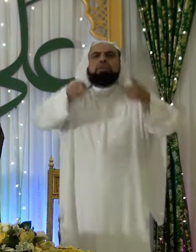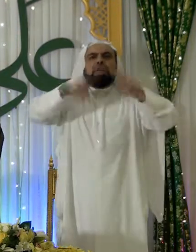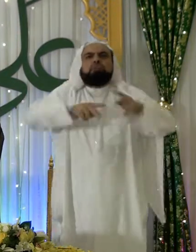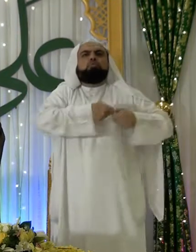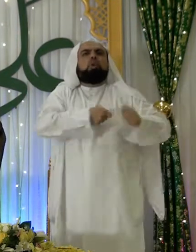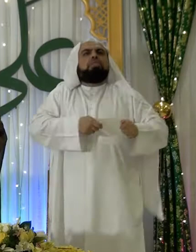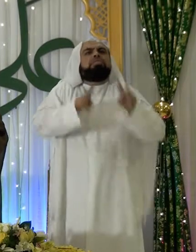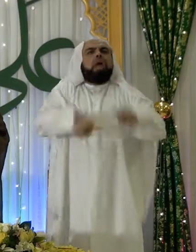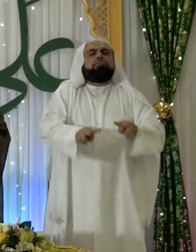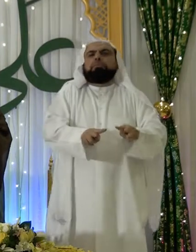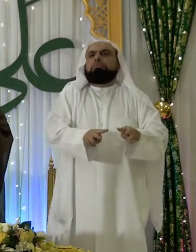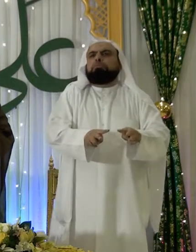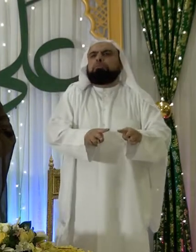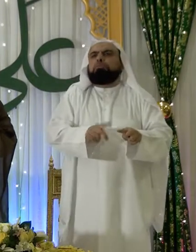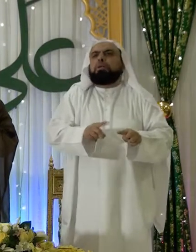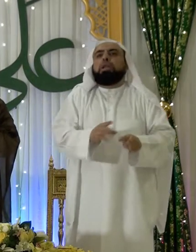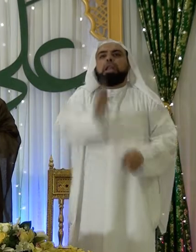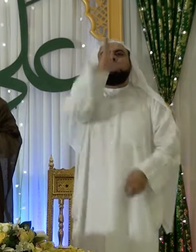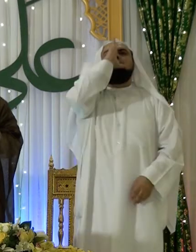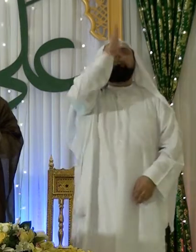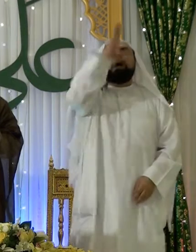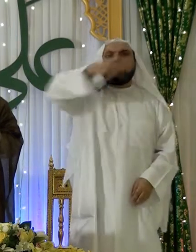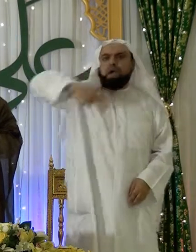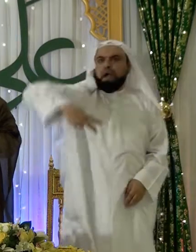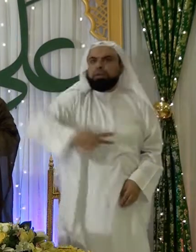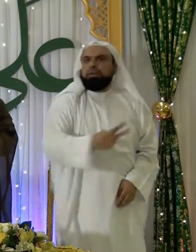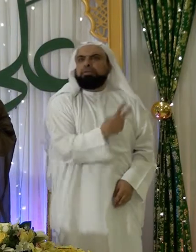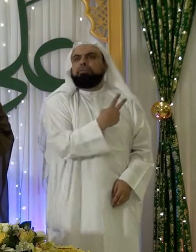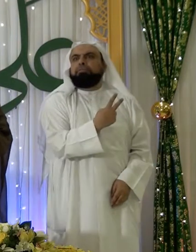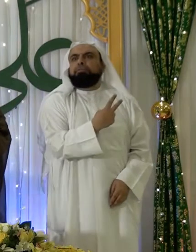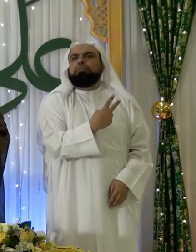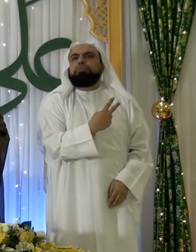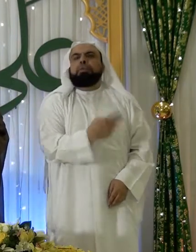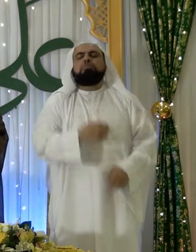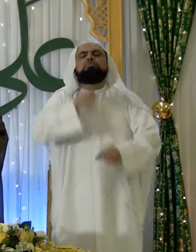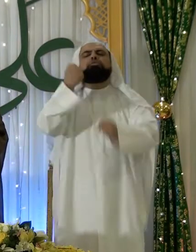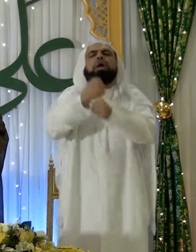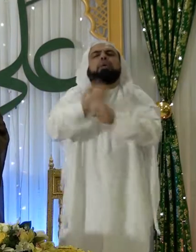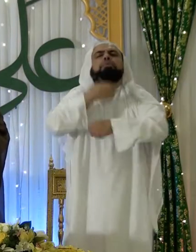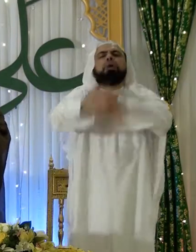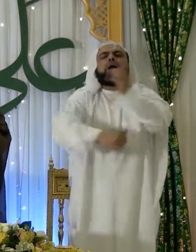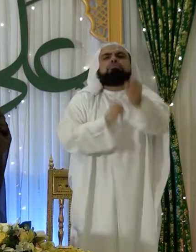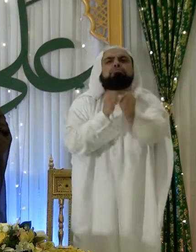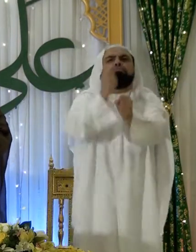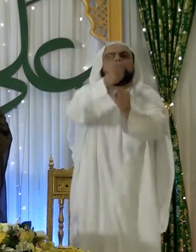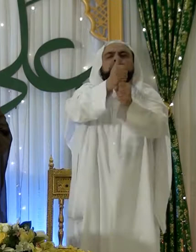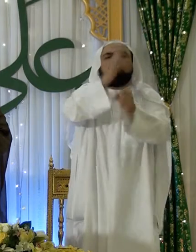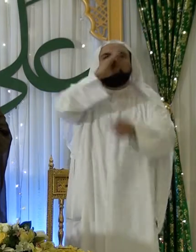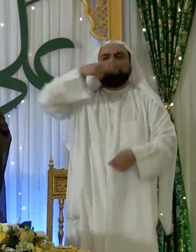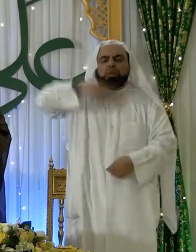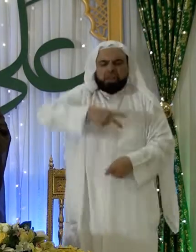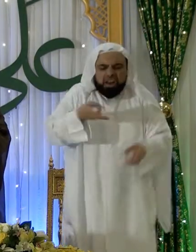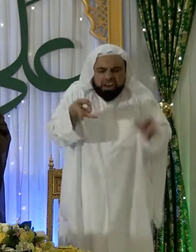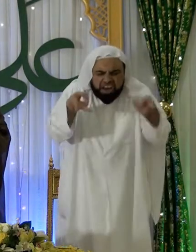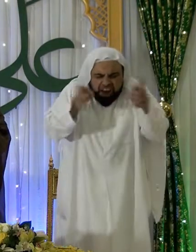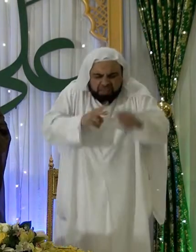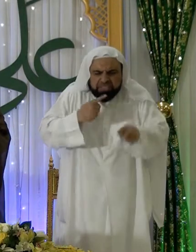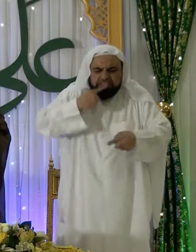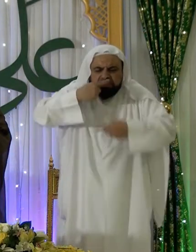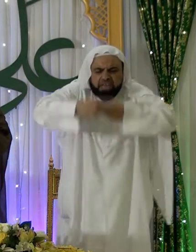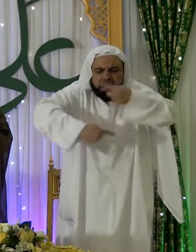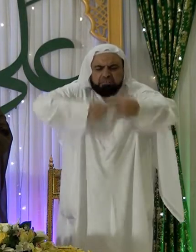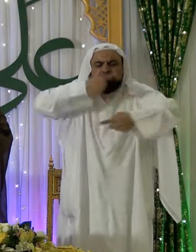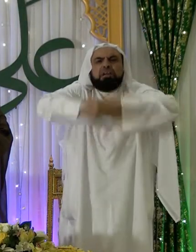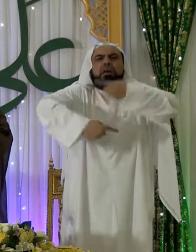علي وإمامة علي وزعامة علي متجسدة